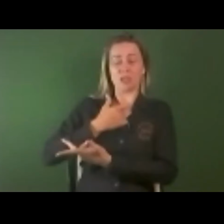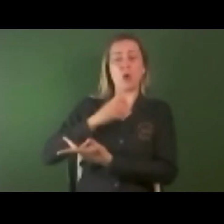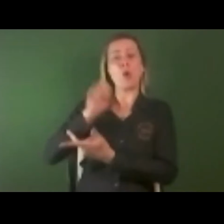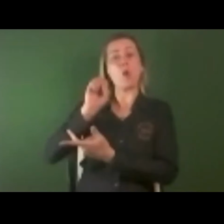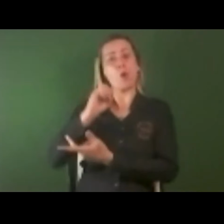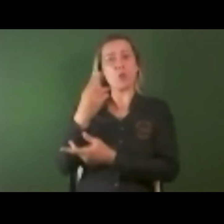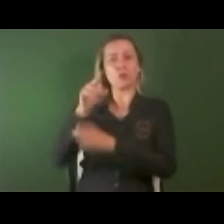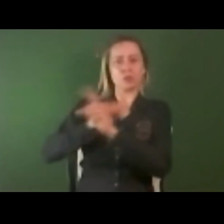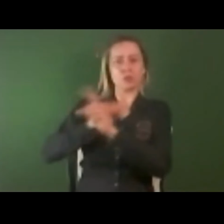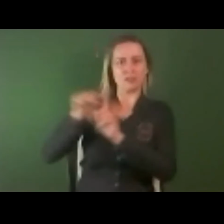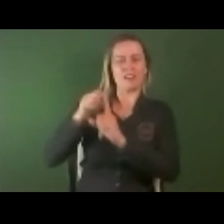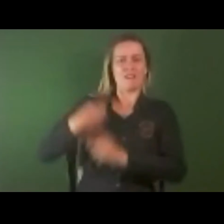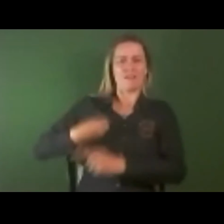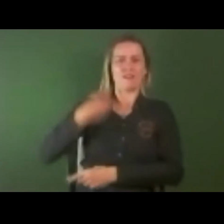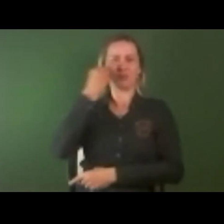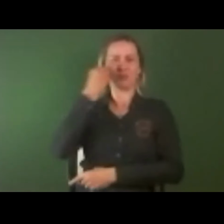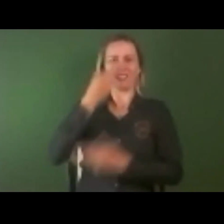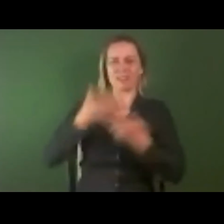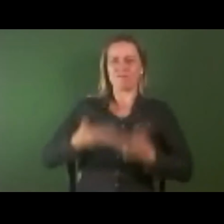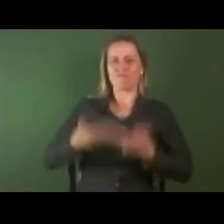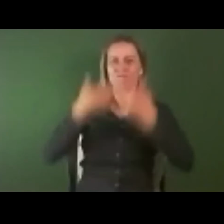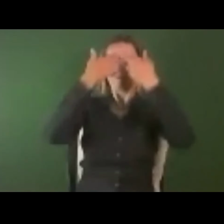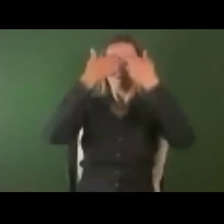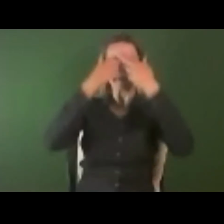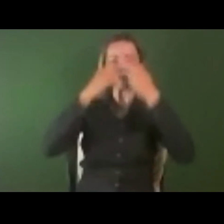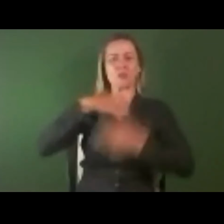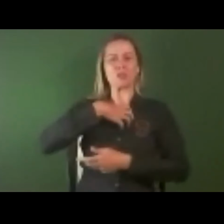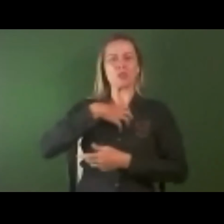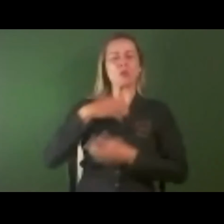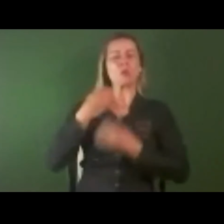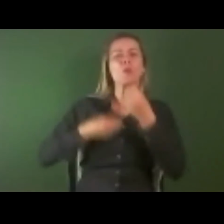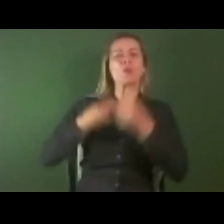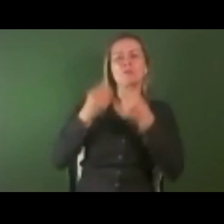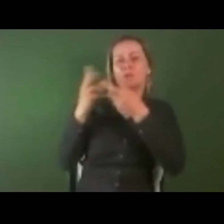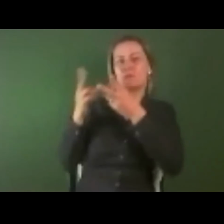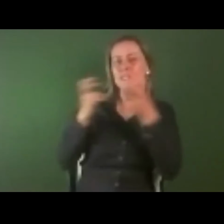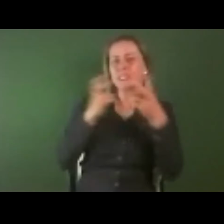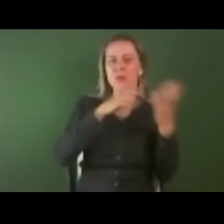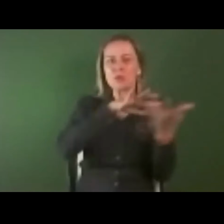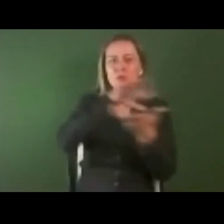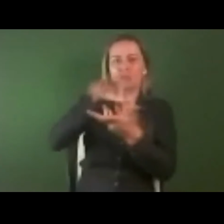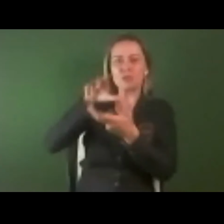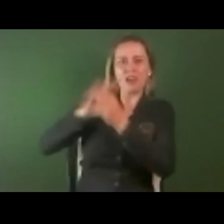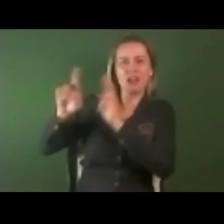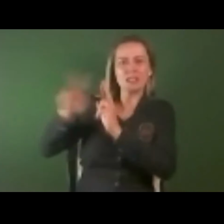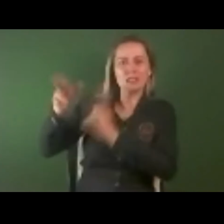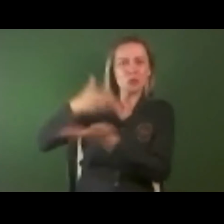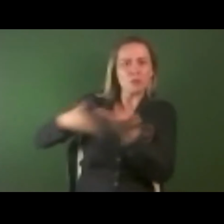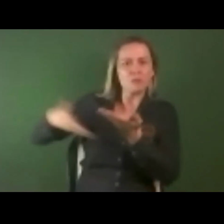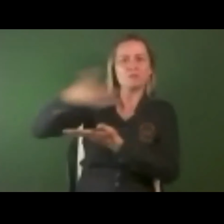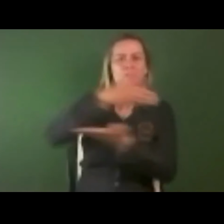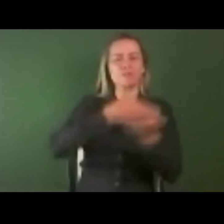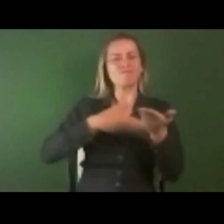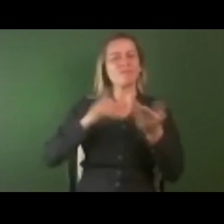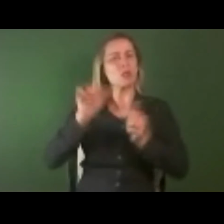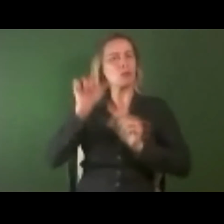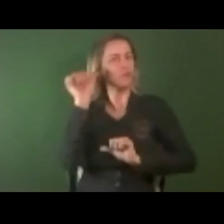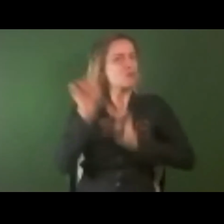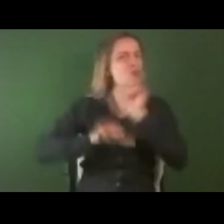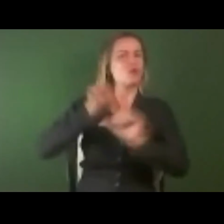sociedade vive uma experiência traumática, a forma que passamos a enxergar o mundo e se relacionar com ele se transforma a